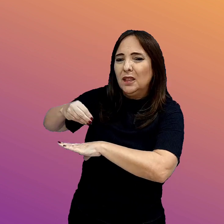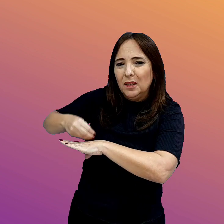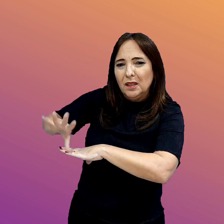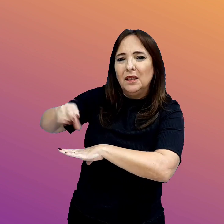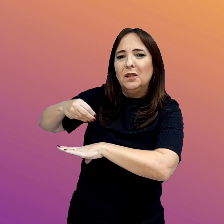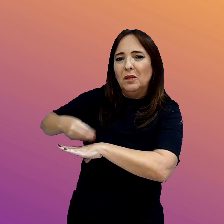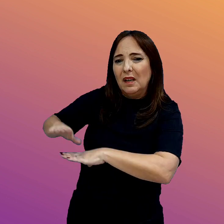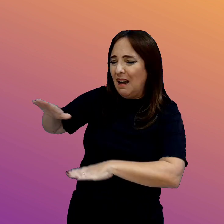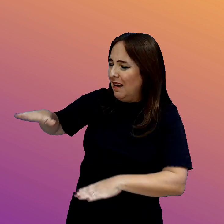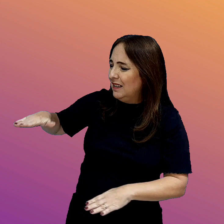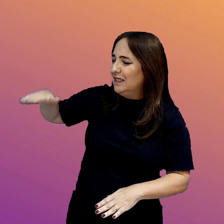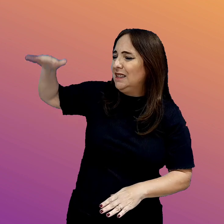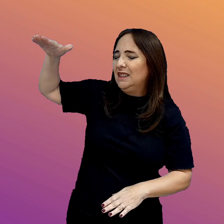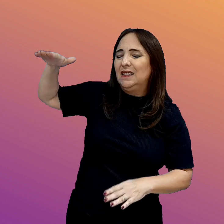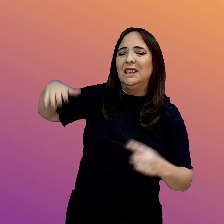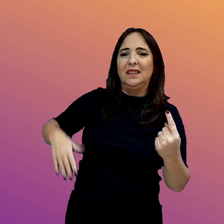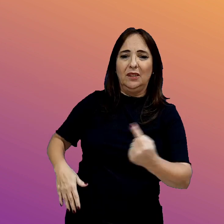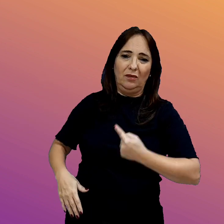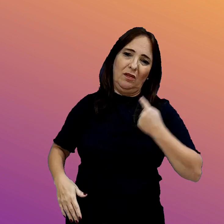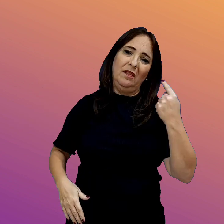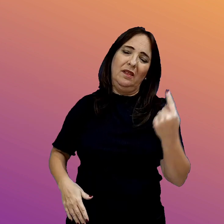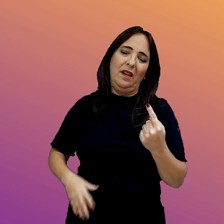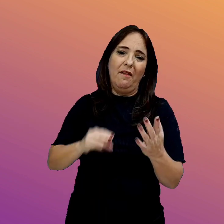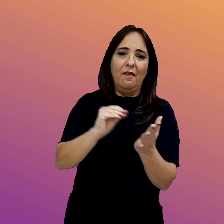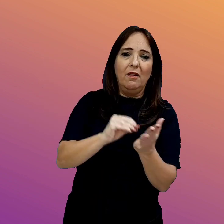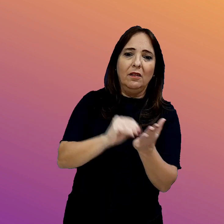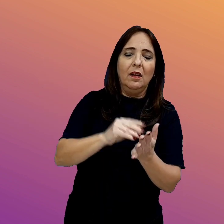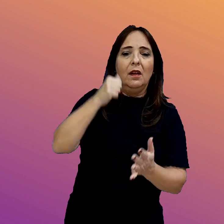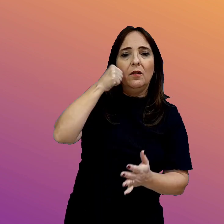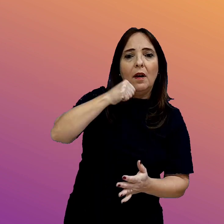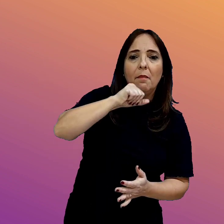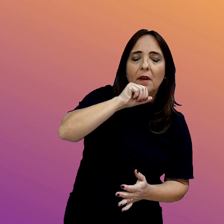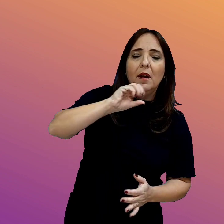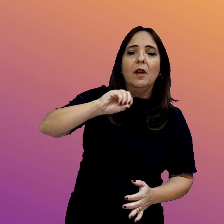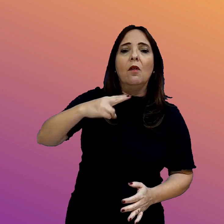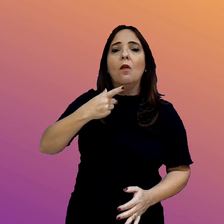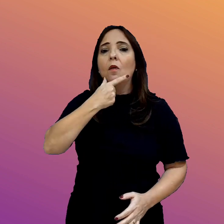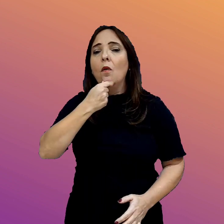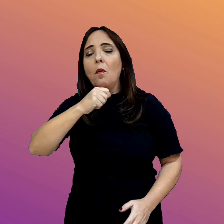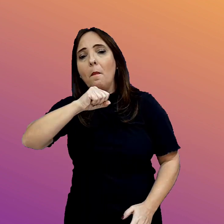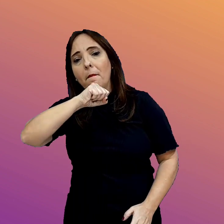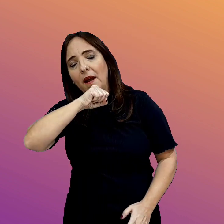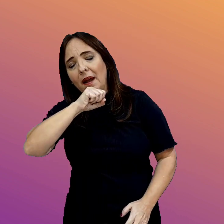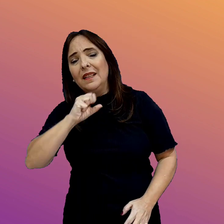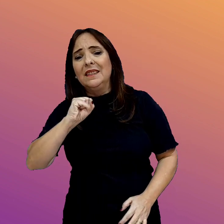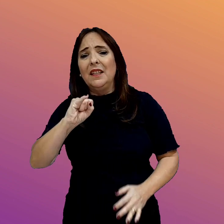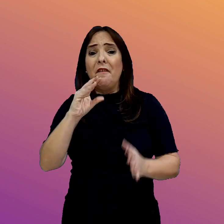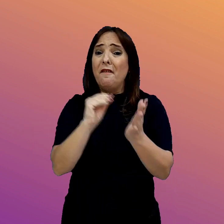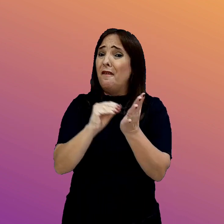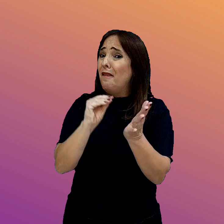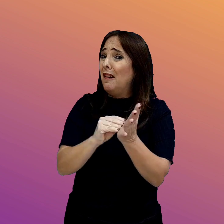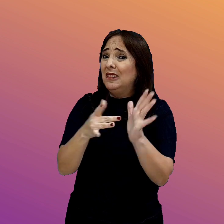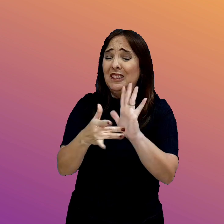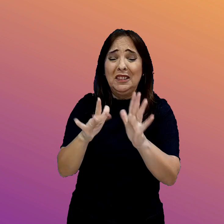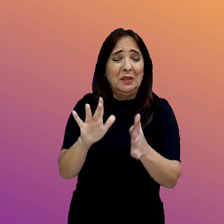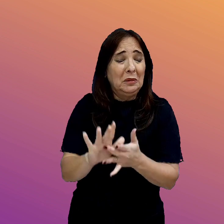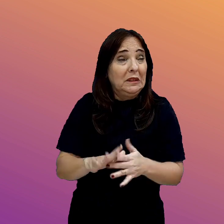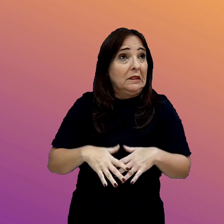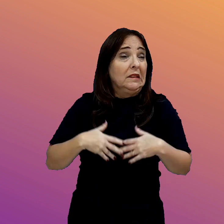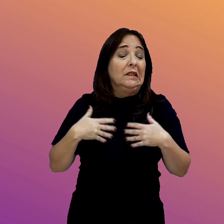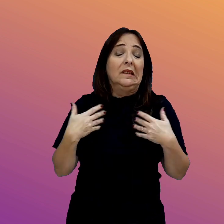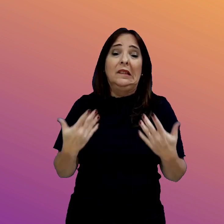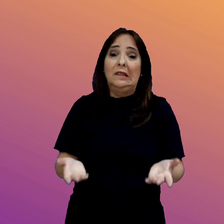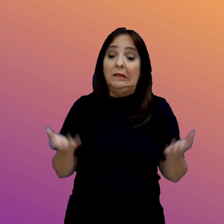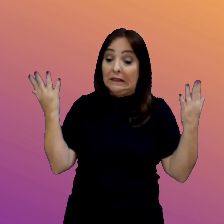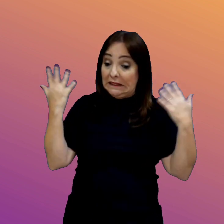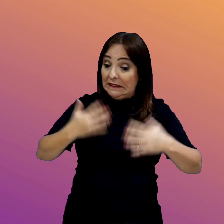seja um pai, e sem a ajuda de Cristo se torna um fardo, com certeza. Porque se já é difícil criar